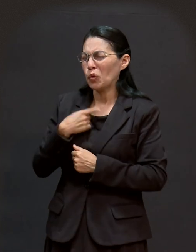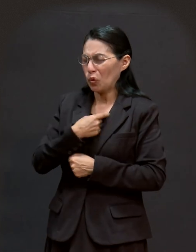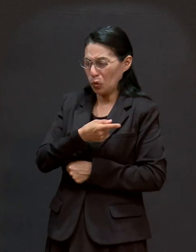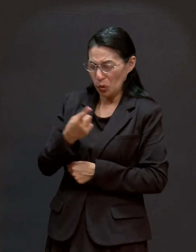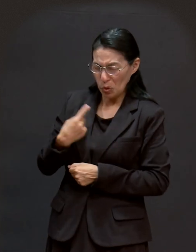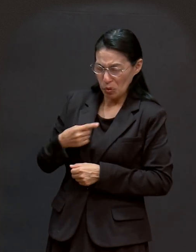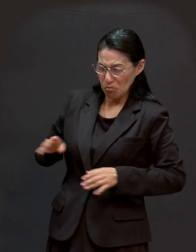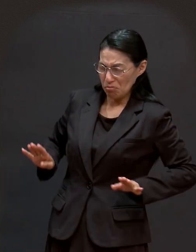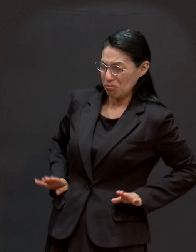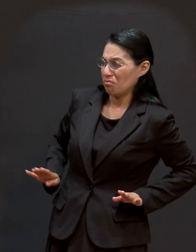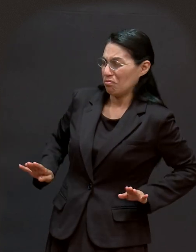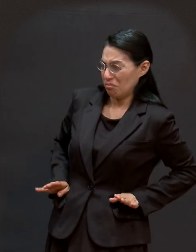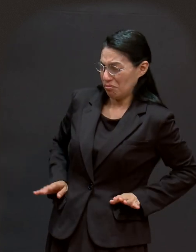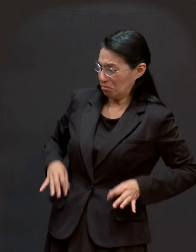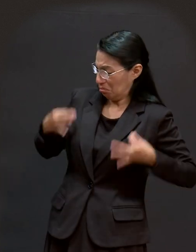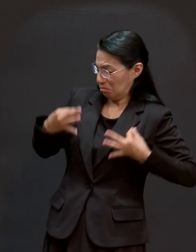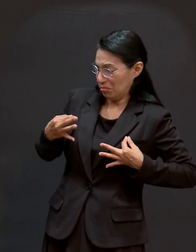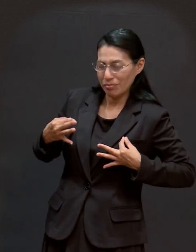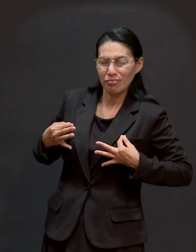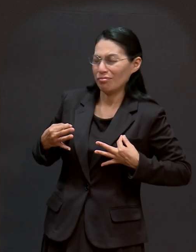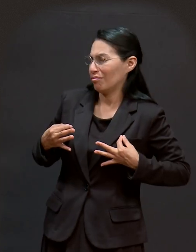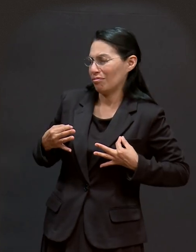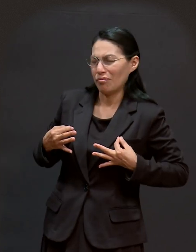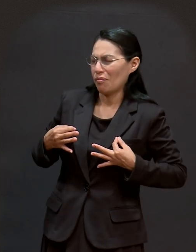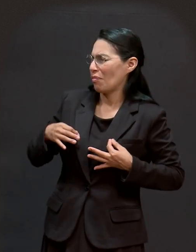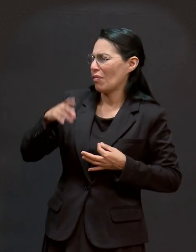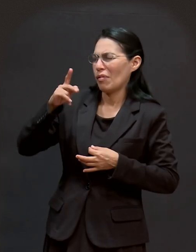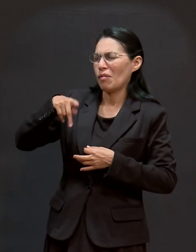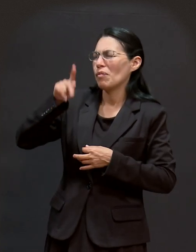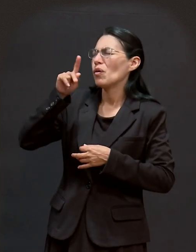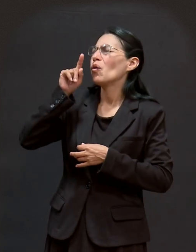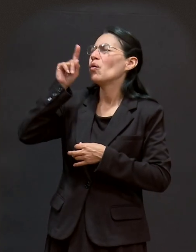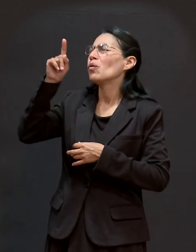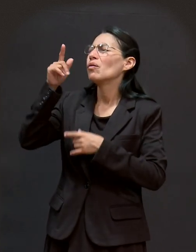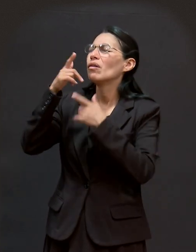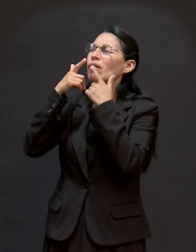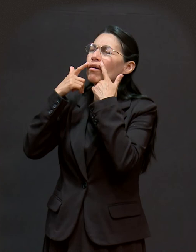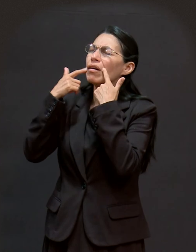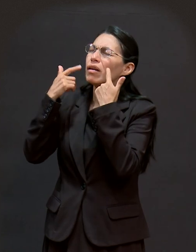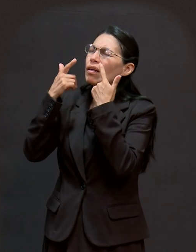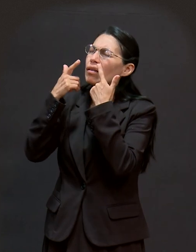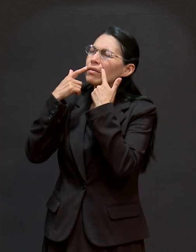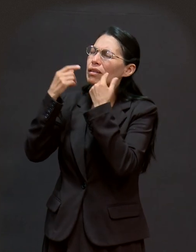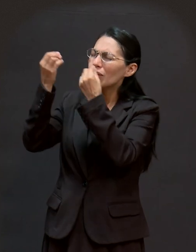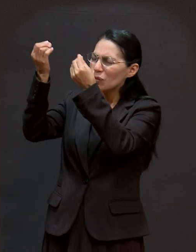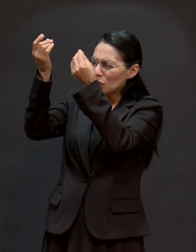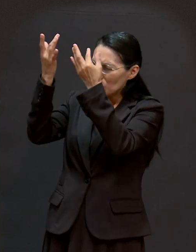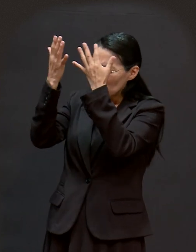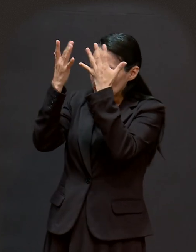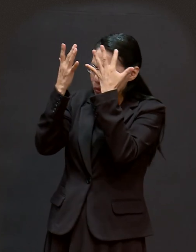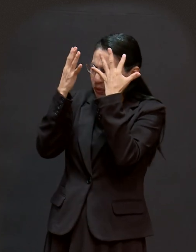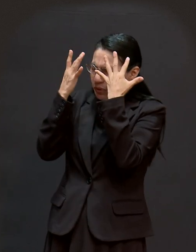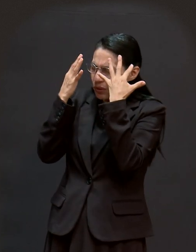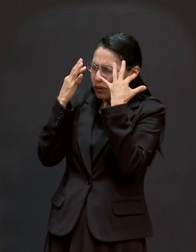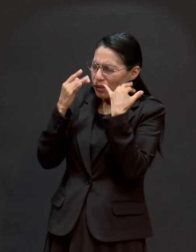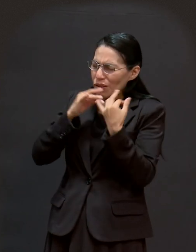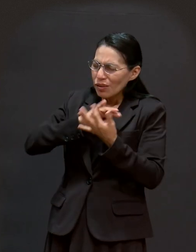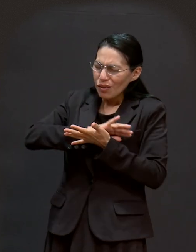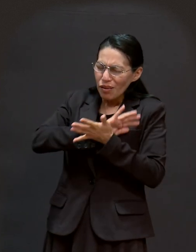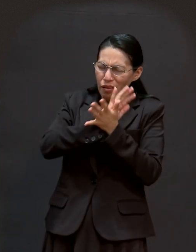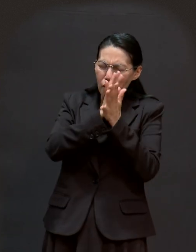nosotros sin embargo tu gracia nos cubre para hacernos dignos de recibir la dádiva